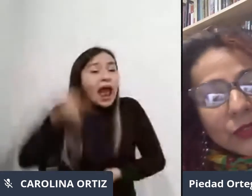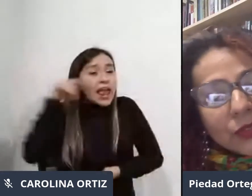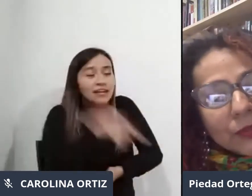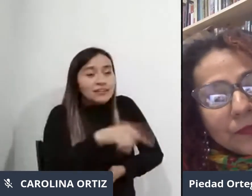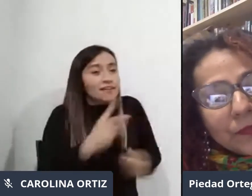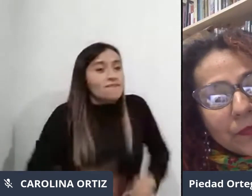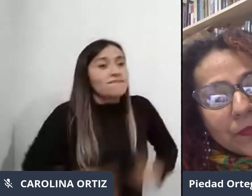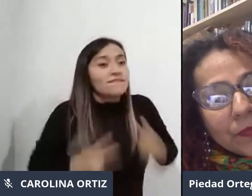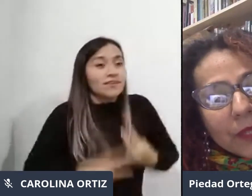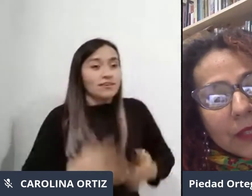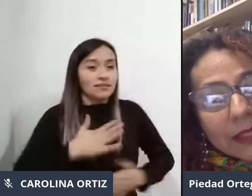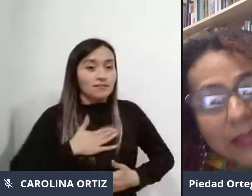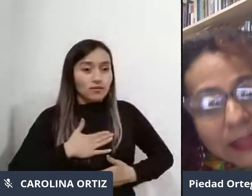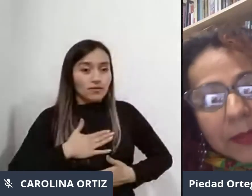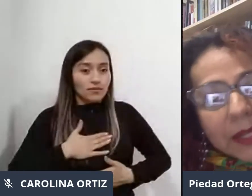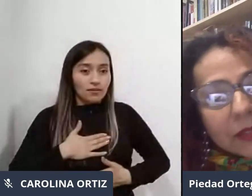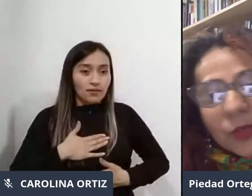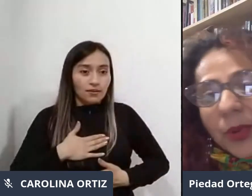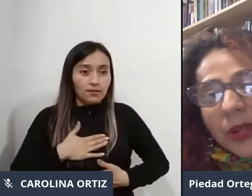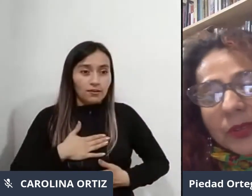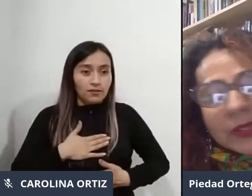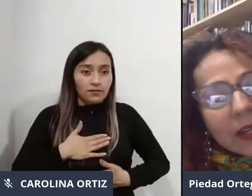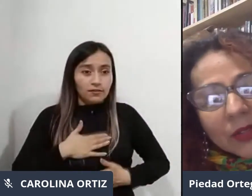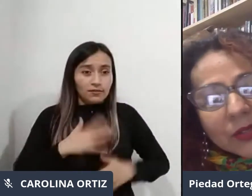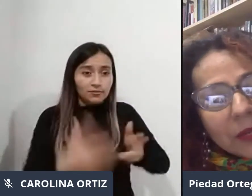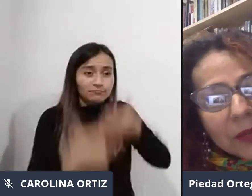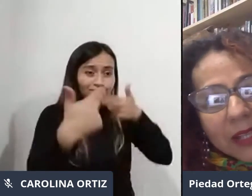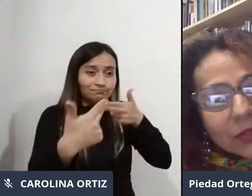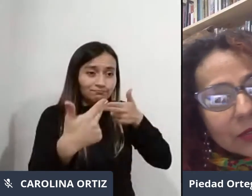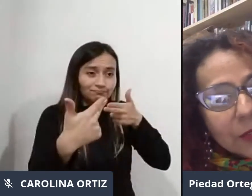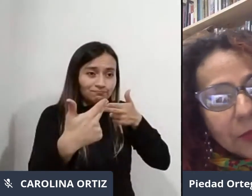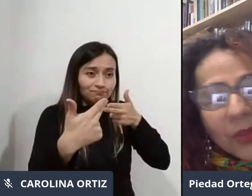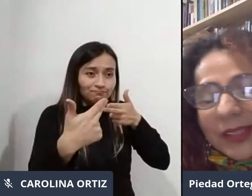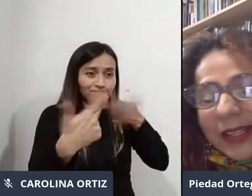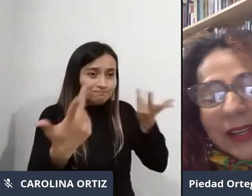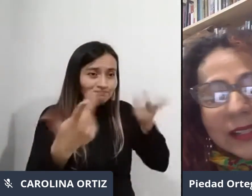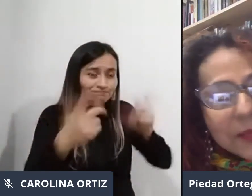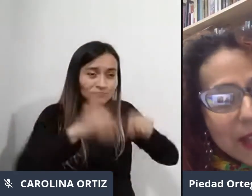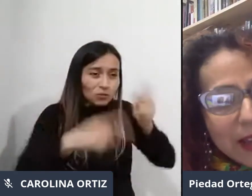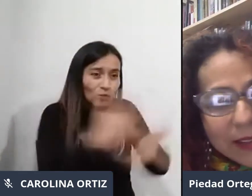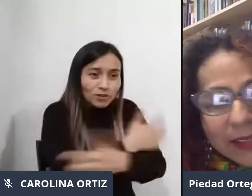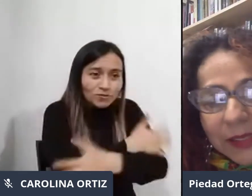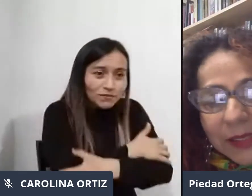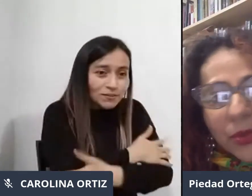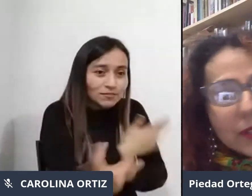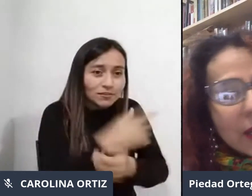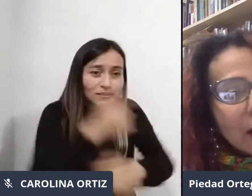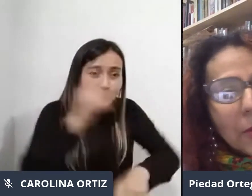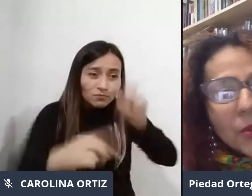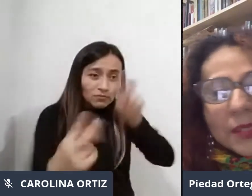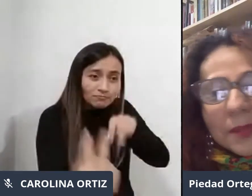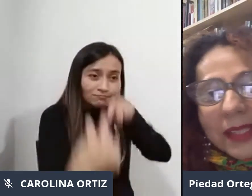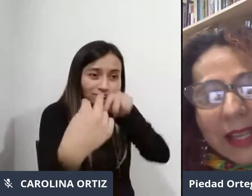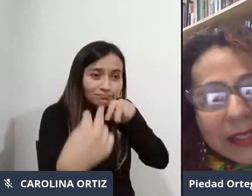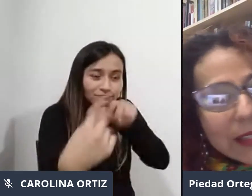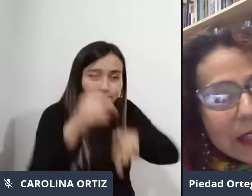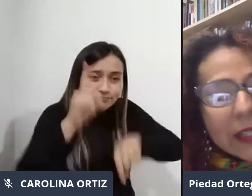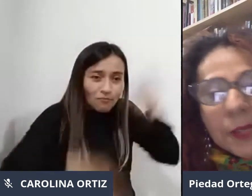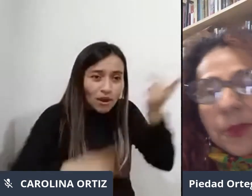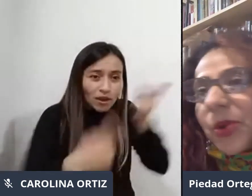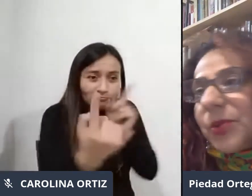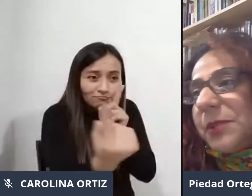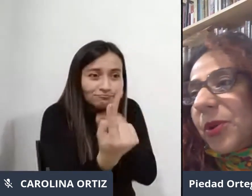aparato, desde este aparato no puedo entregar los abrazos, ni puedo entregar las miradas, ni puedo entregar la